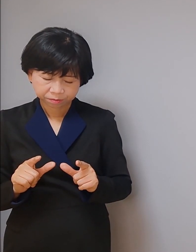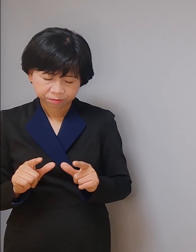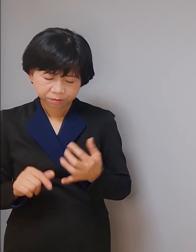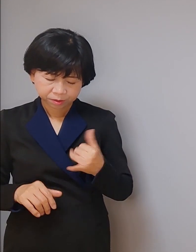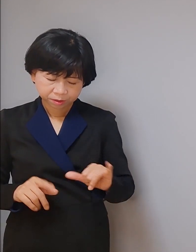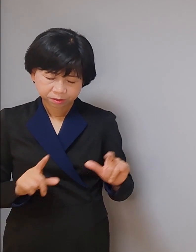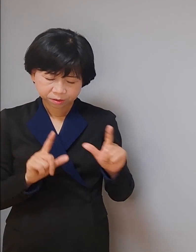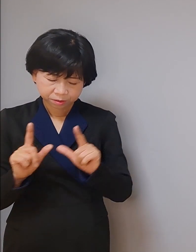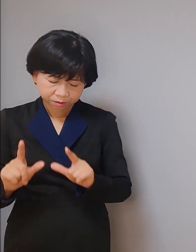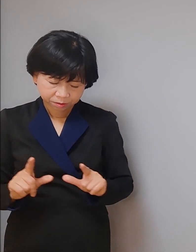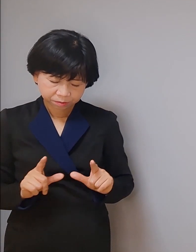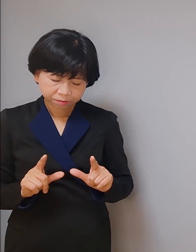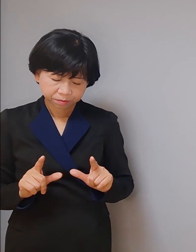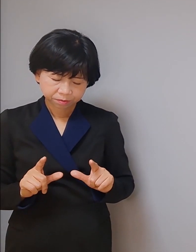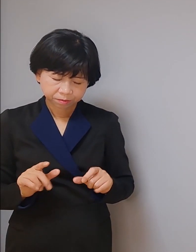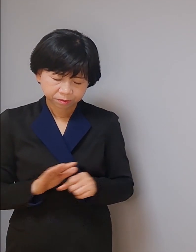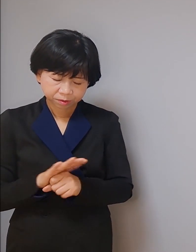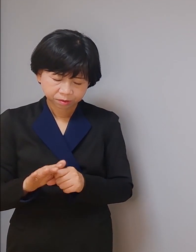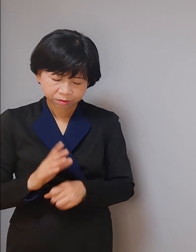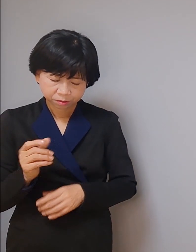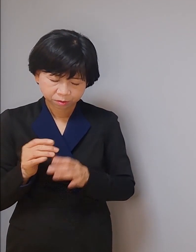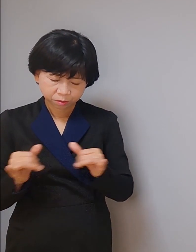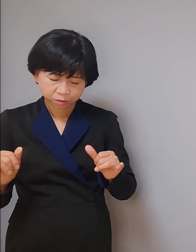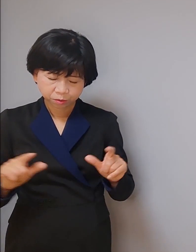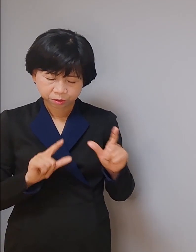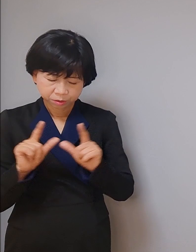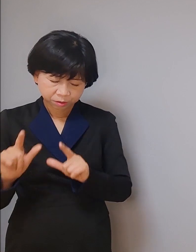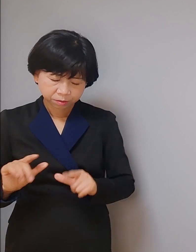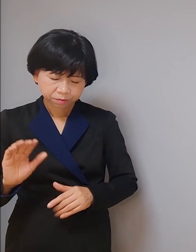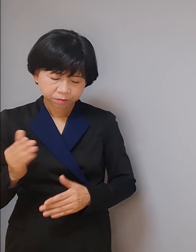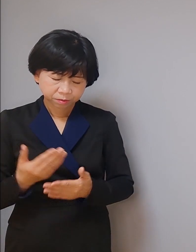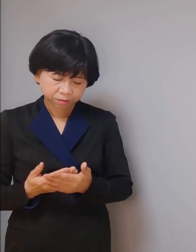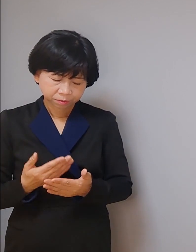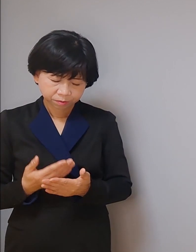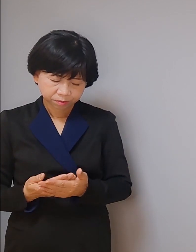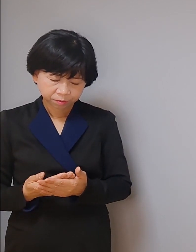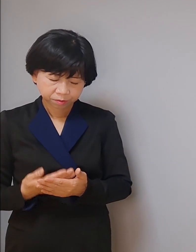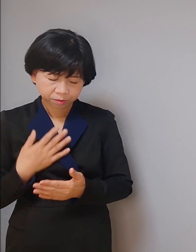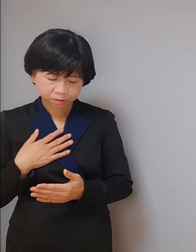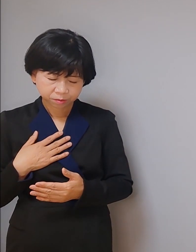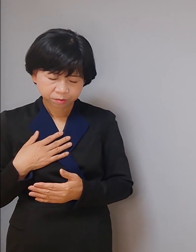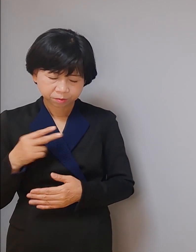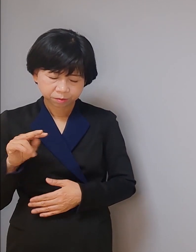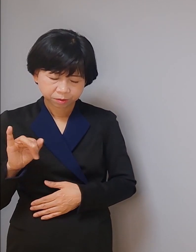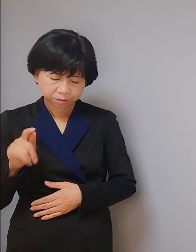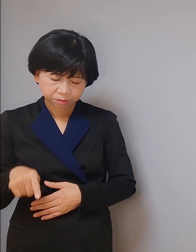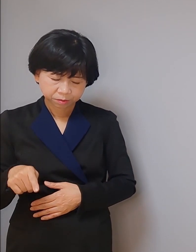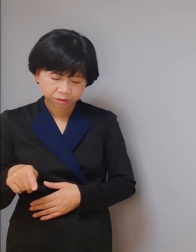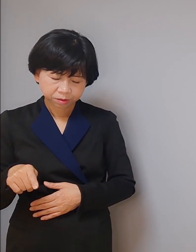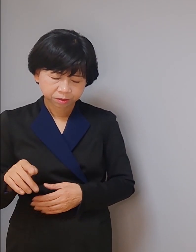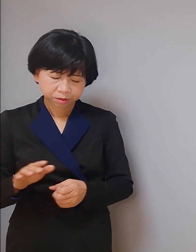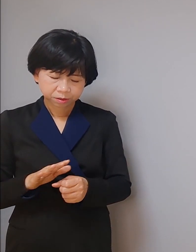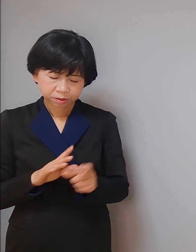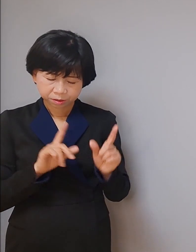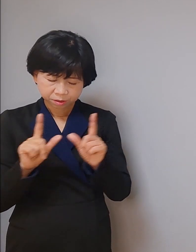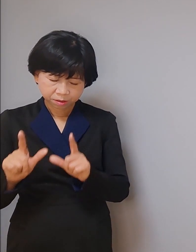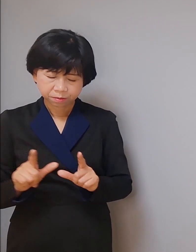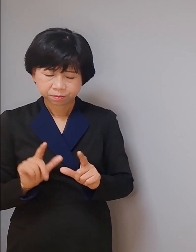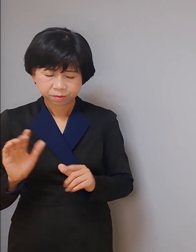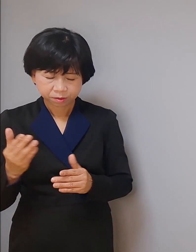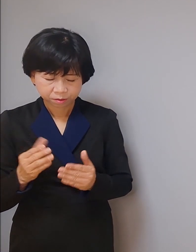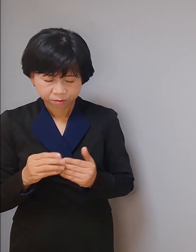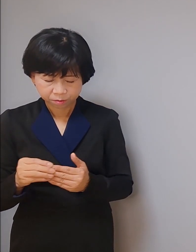자녀들의 삶, 사랑하는 우리 성도들의 삶, 또 우리가 품고 있는 VIP들의 삶이 되어질 수 있도록